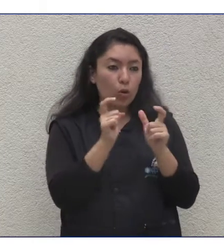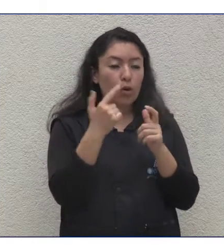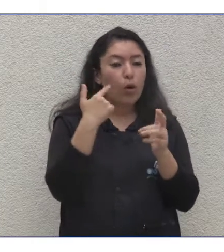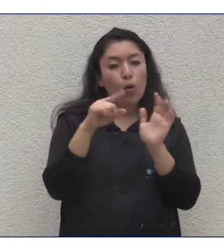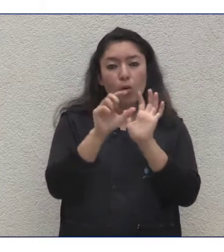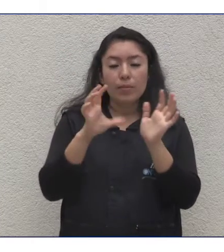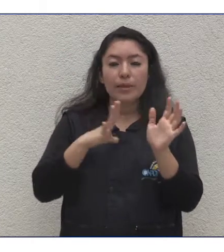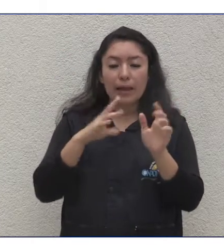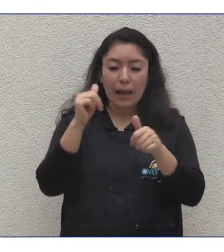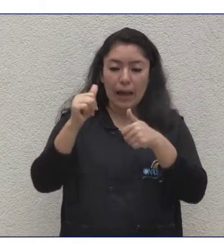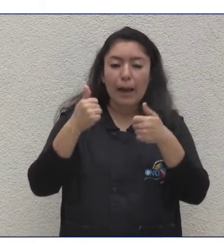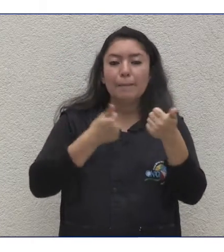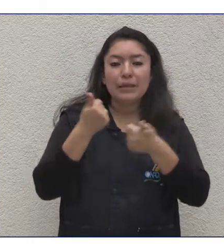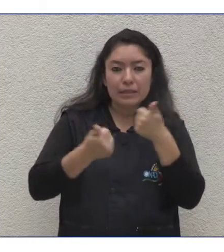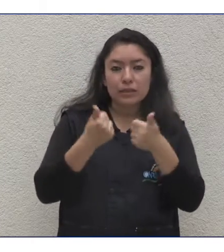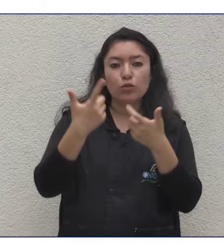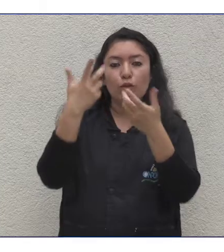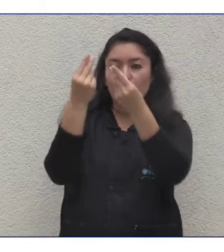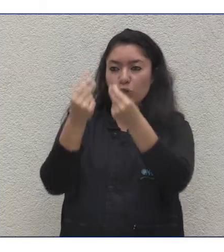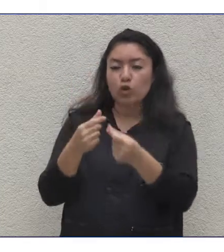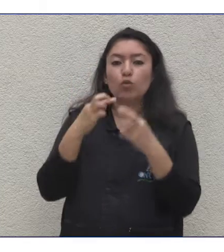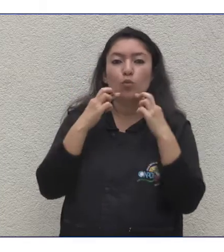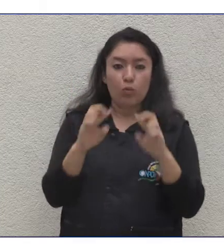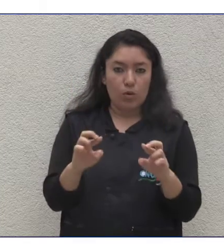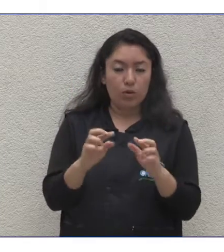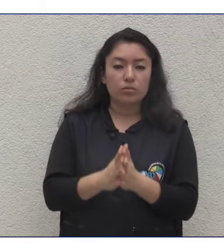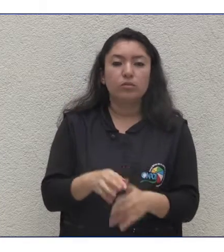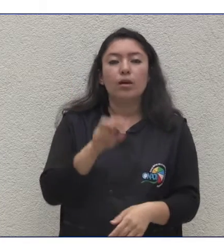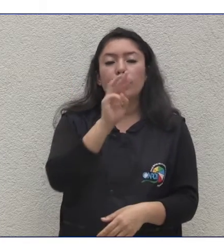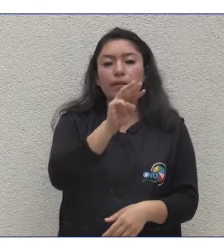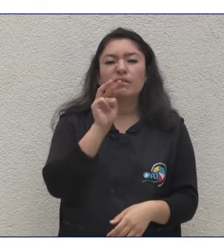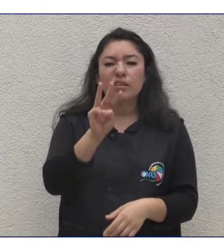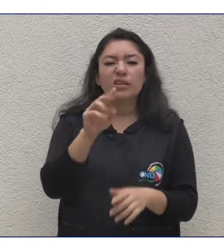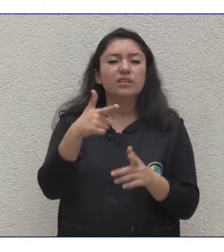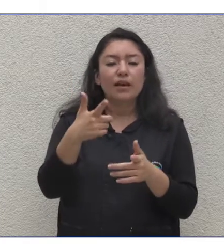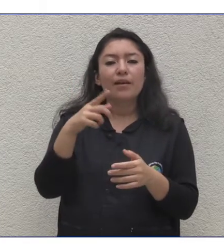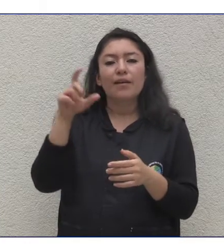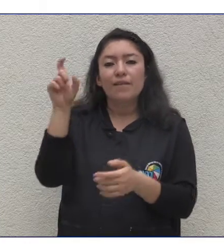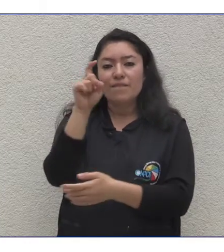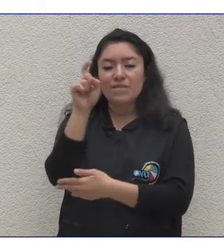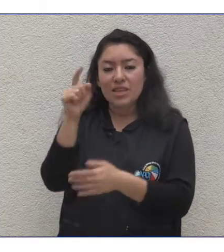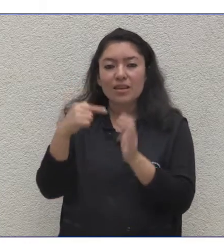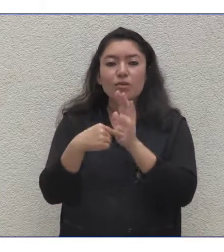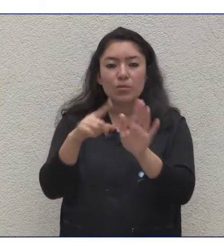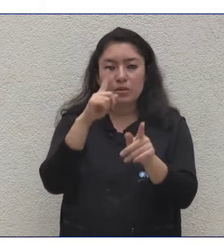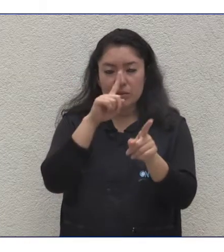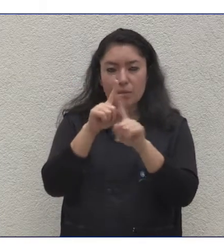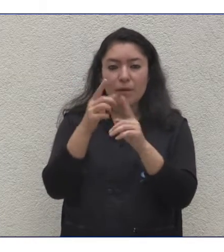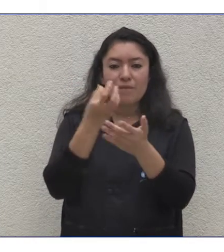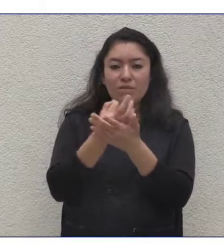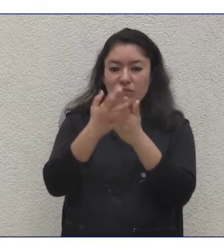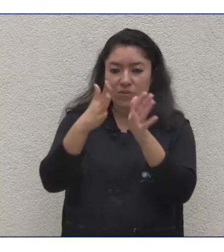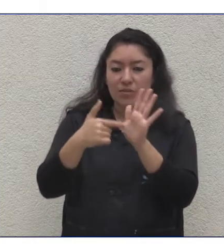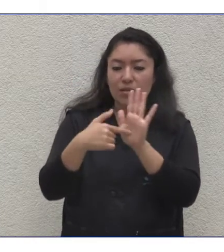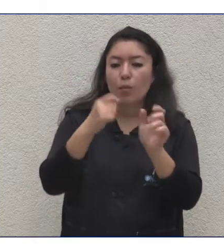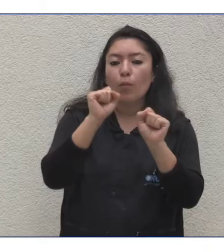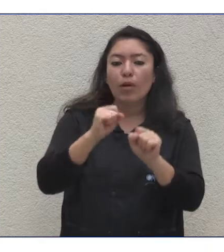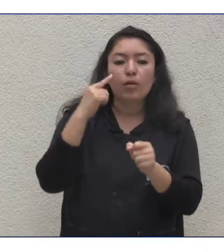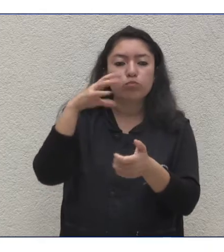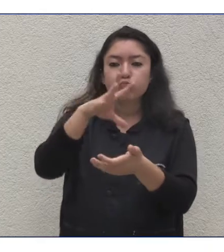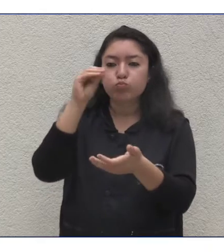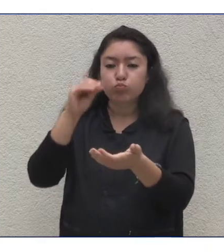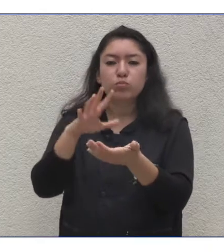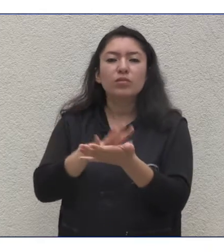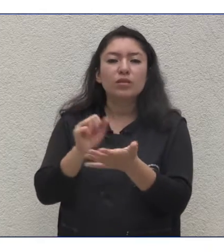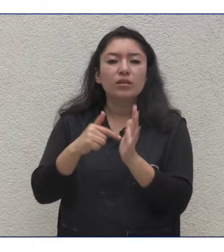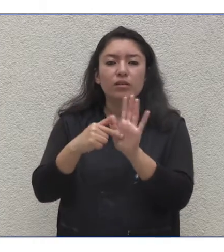o administren fondos o recursos públicos. 33. Los fideicomisos y fideicomitentes de los fideicomisos que se